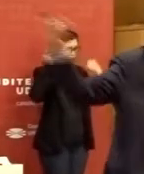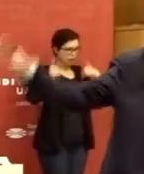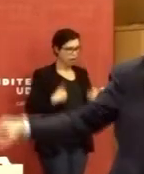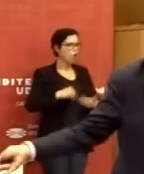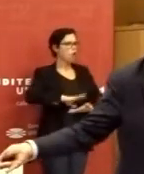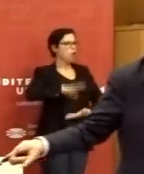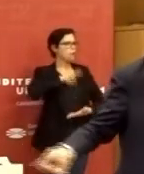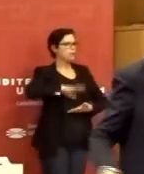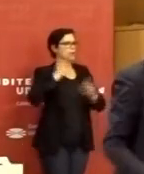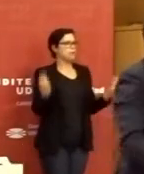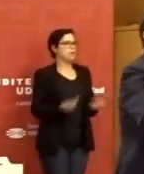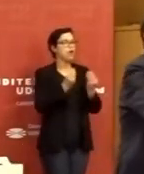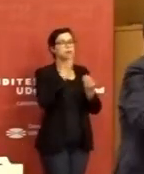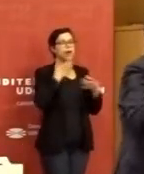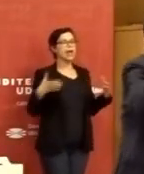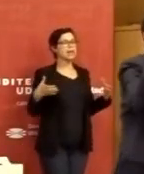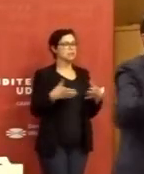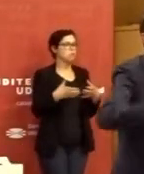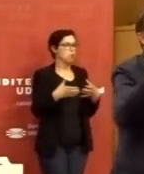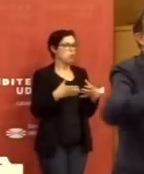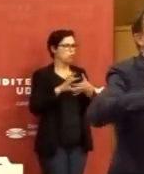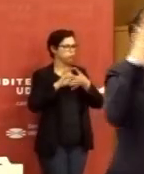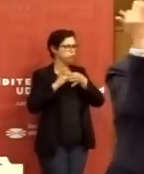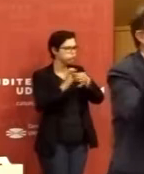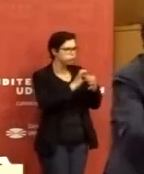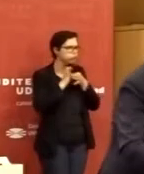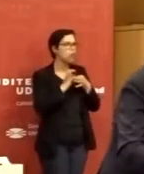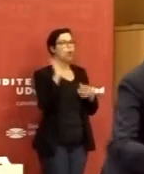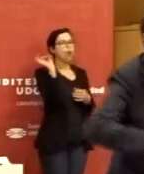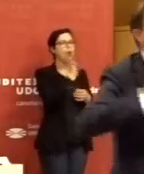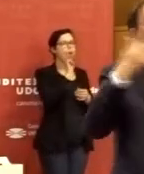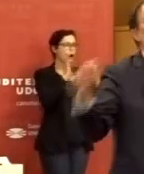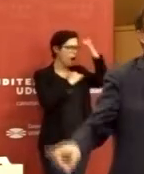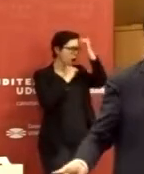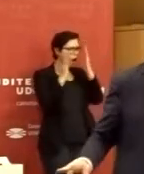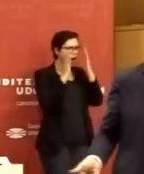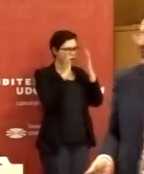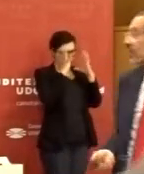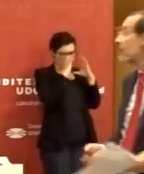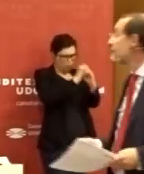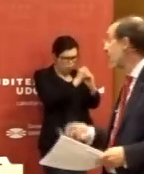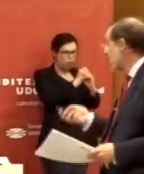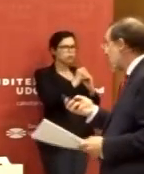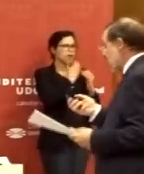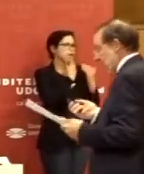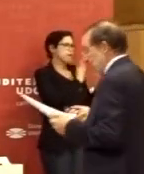las competencias de trabajo en equipo o para mejorar las competencias relacionadas con capacidad de concentración, etcétera,